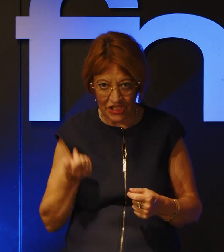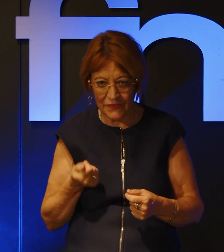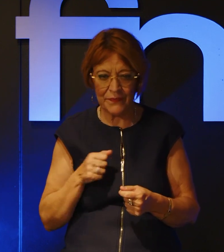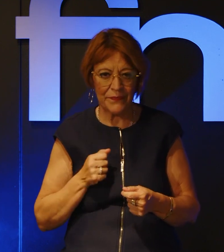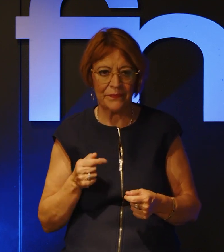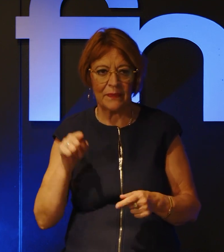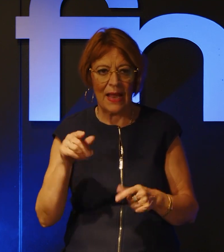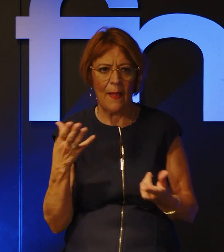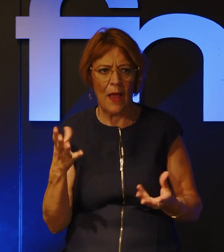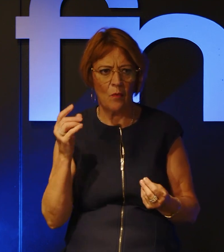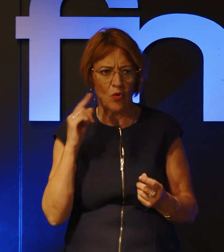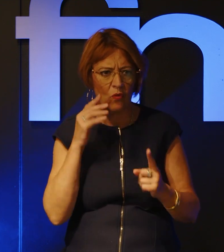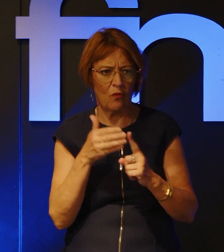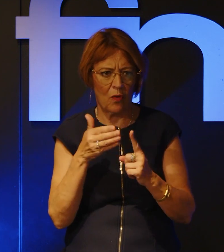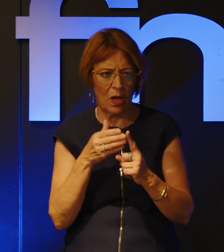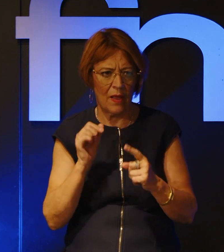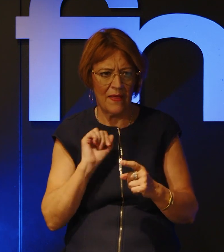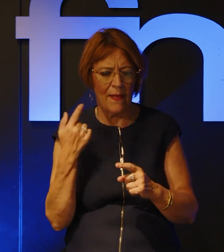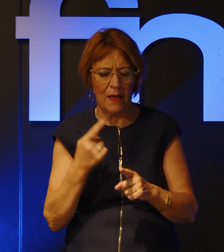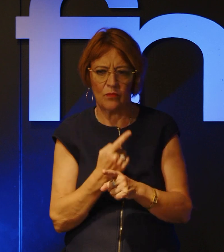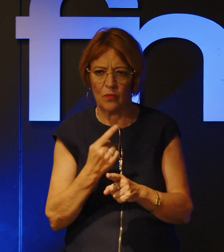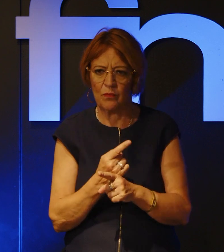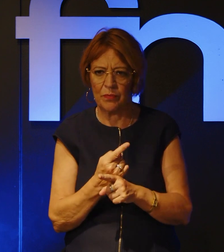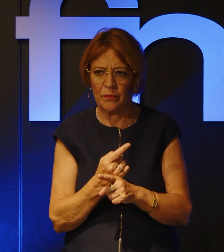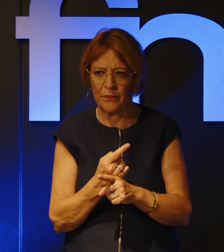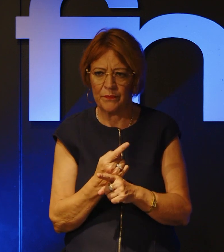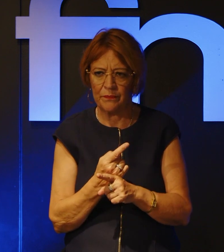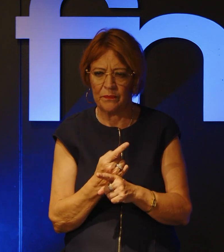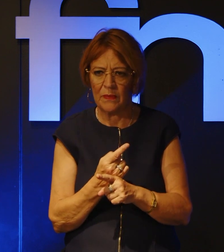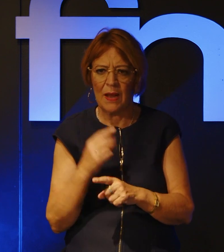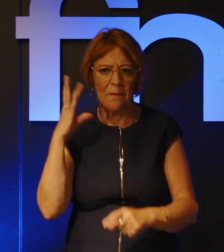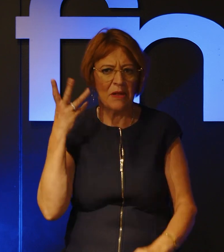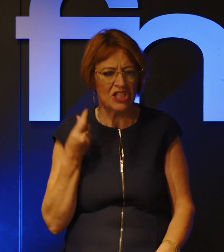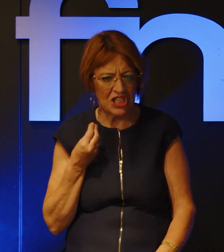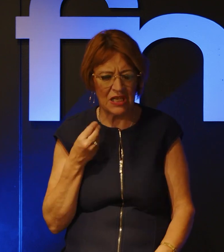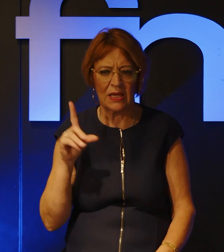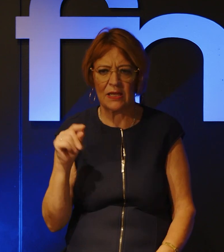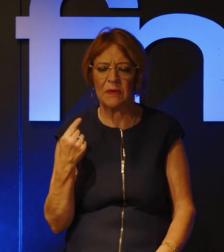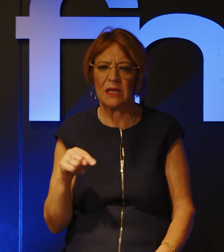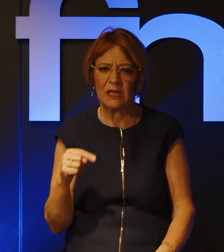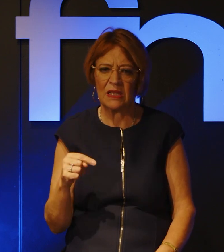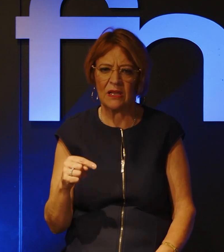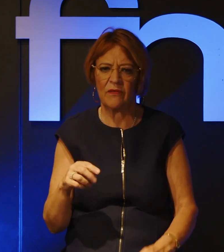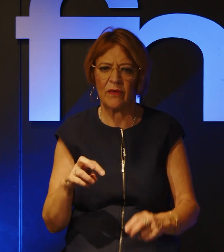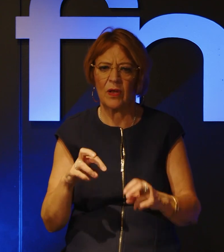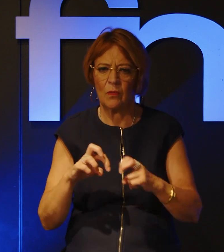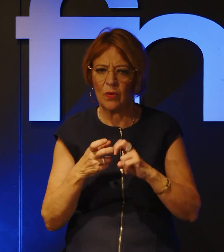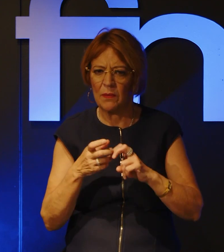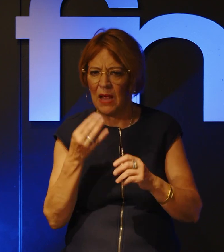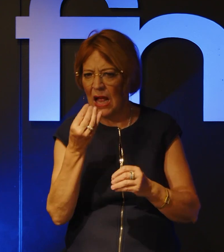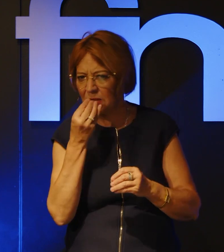H muito focal relativamente à questão da da Palestina ela também teve distúrbios alimentares portanto